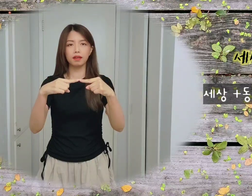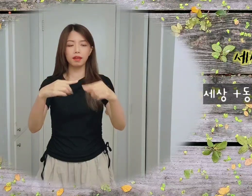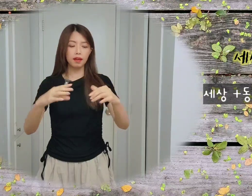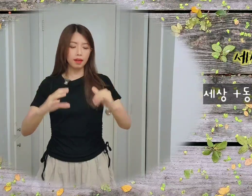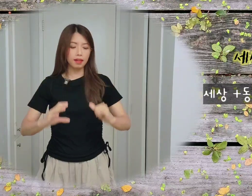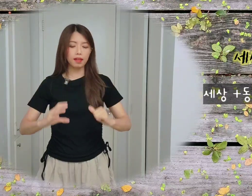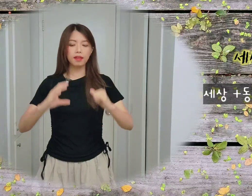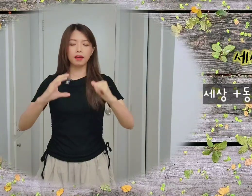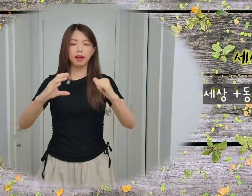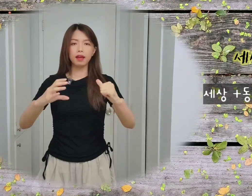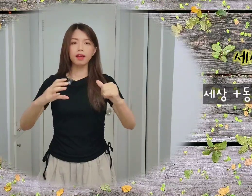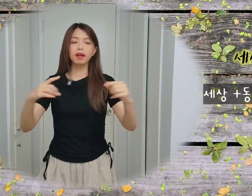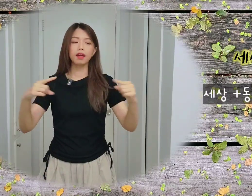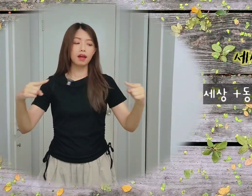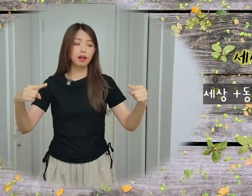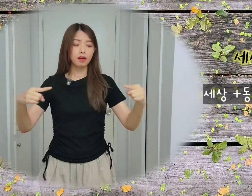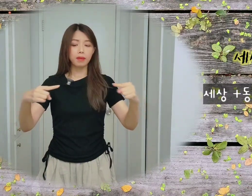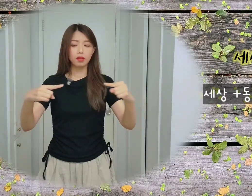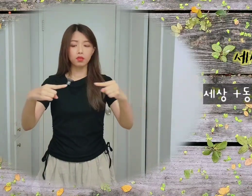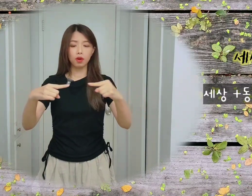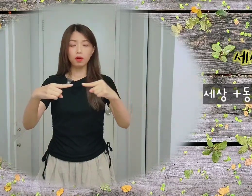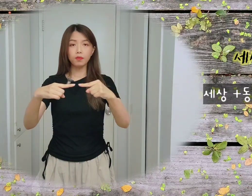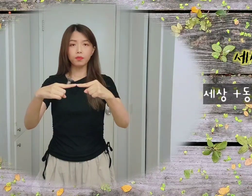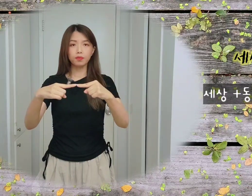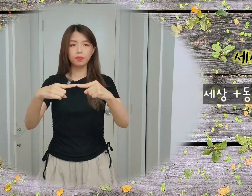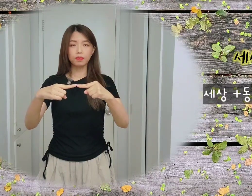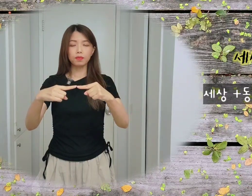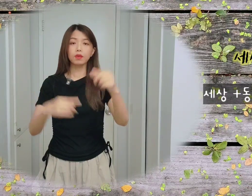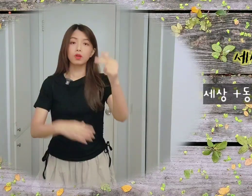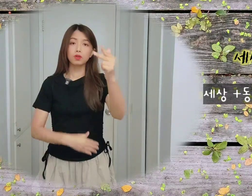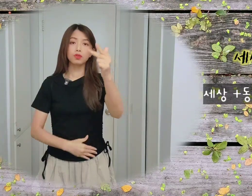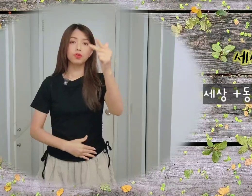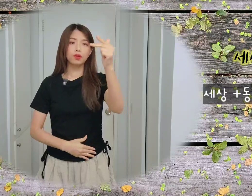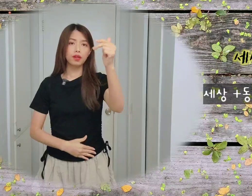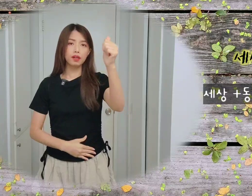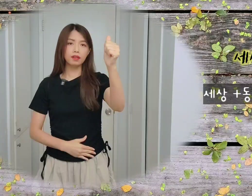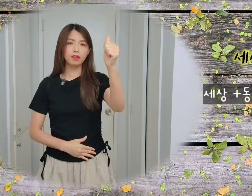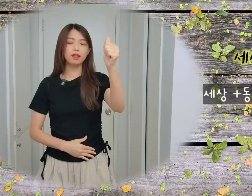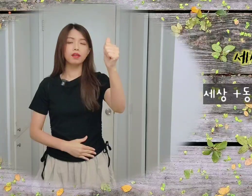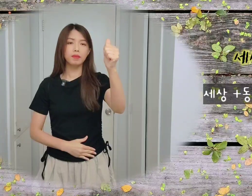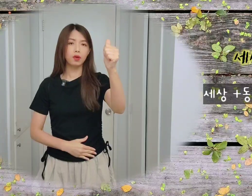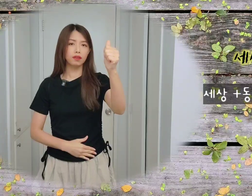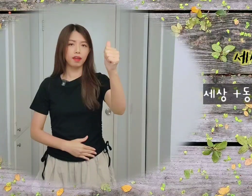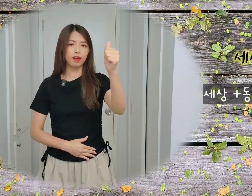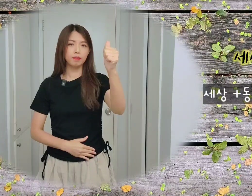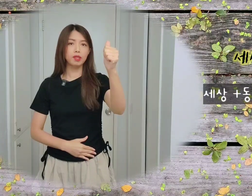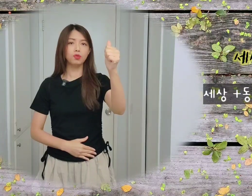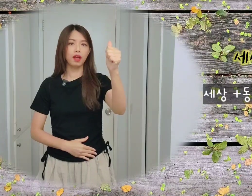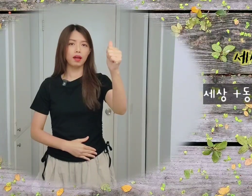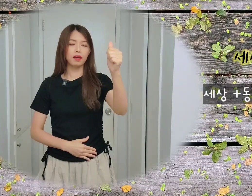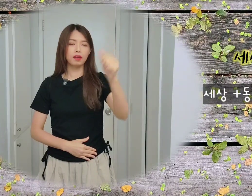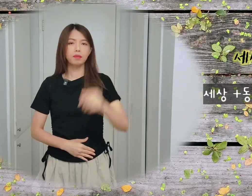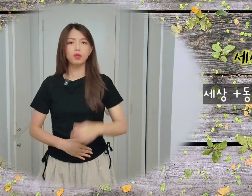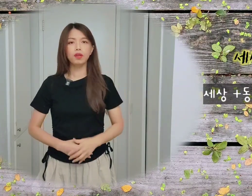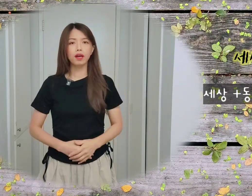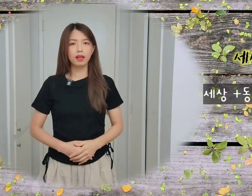뜻입니다. 세상에 맞춰 줄을 밀었네,